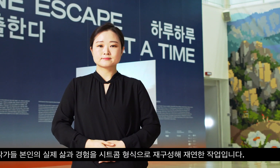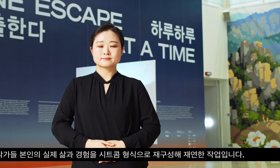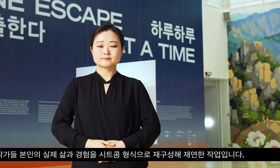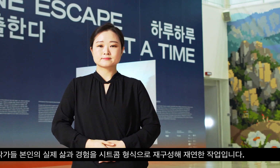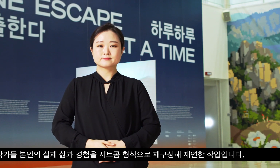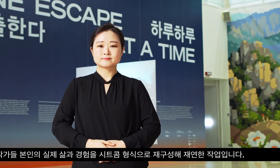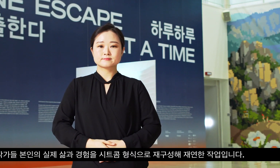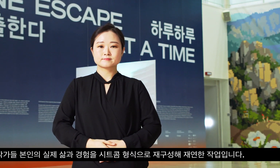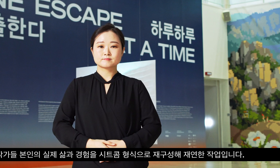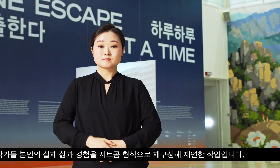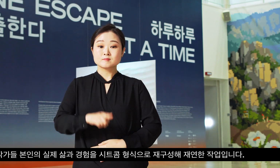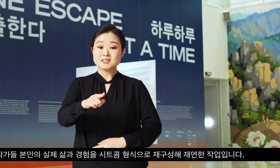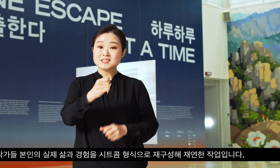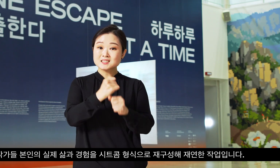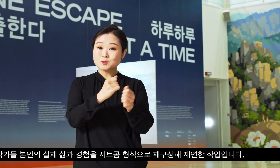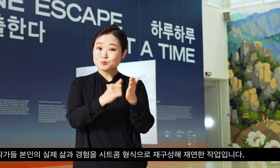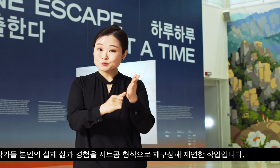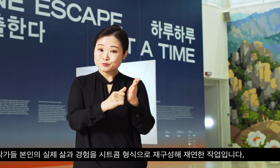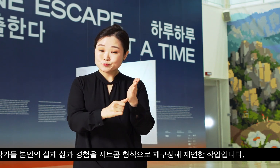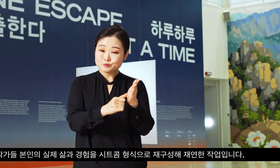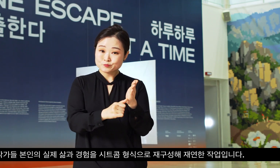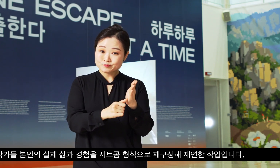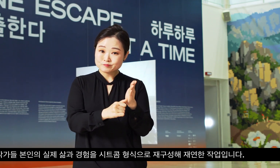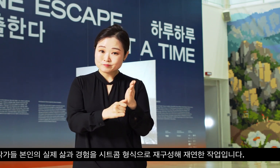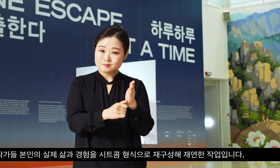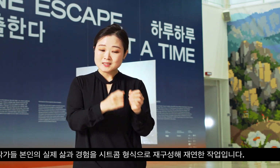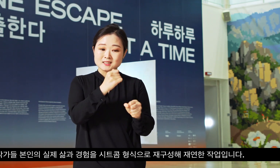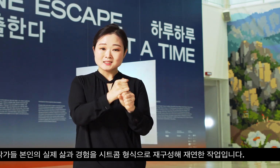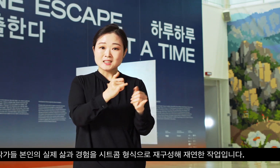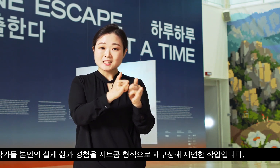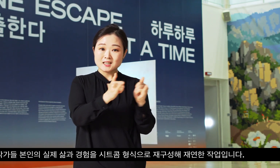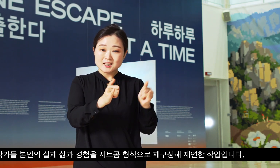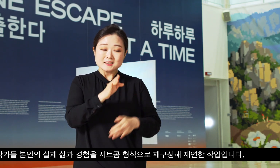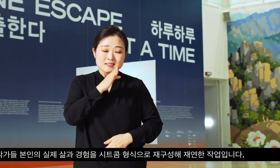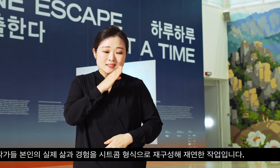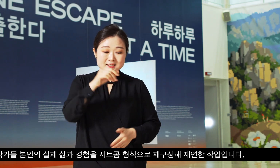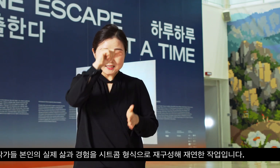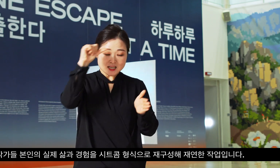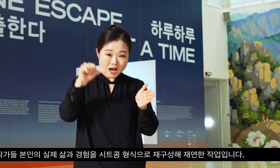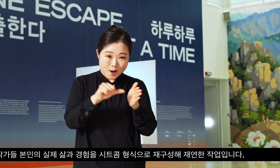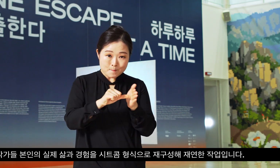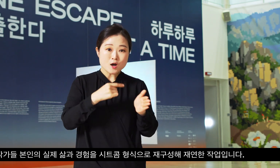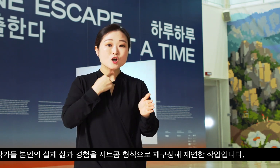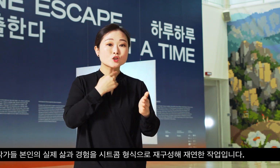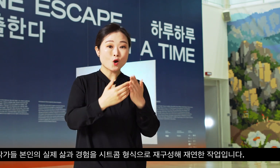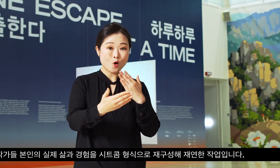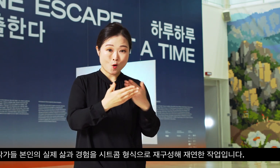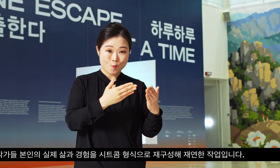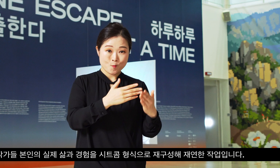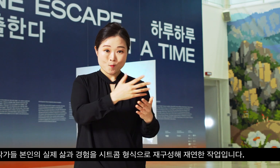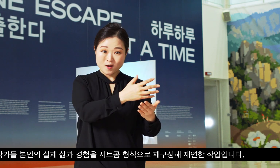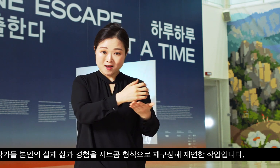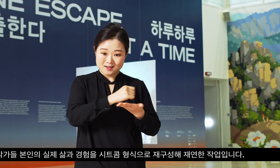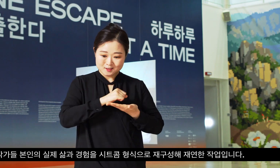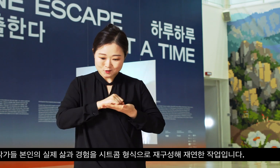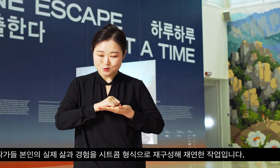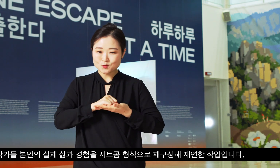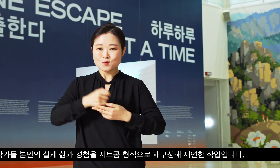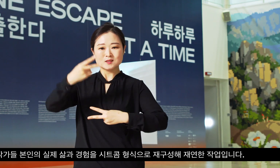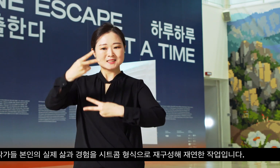본 작품은 작가들 본인의 실제 삶과 경험을 시트콤 형식으로 재구성해 재현한